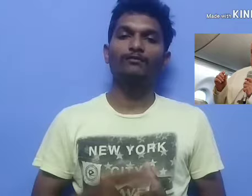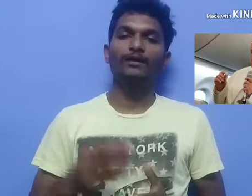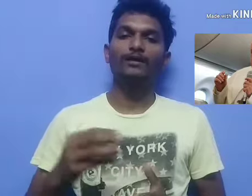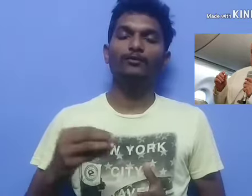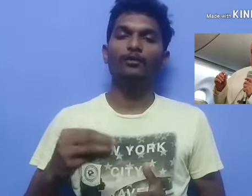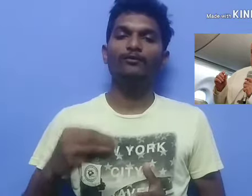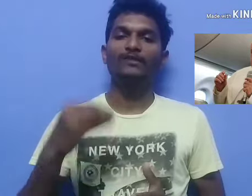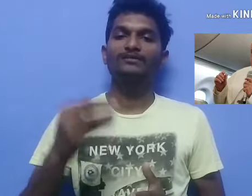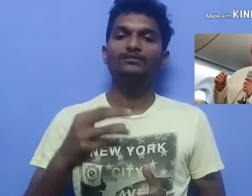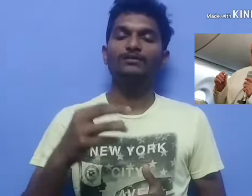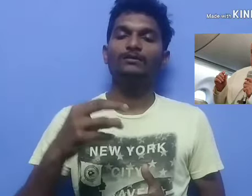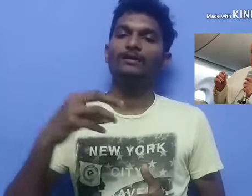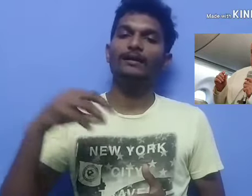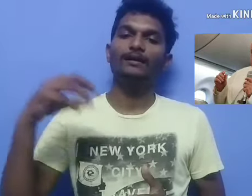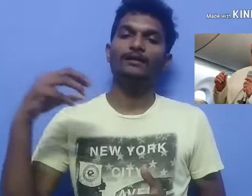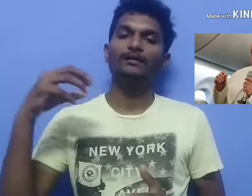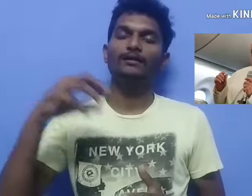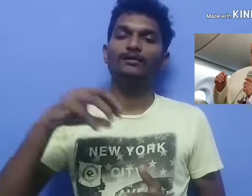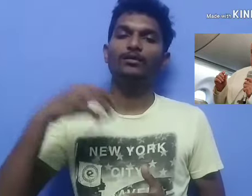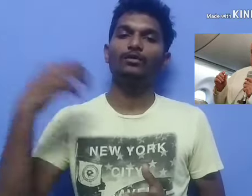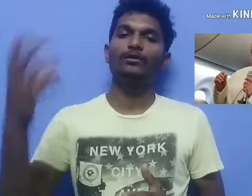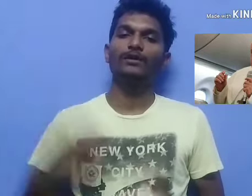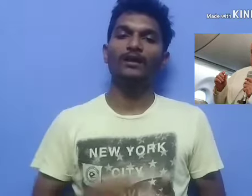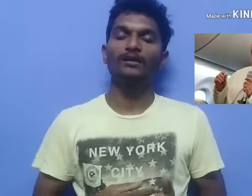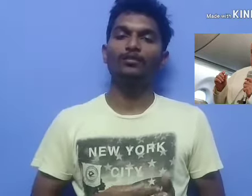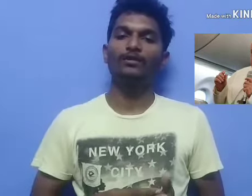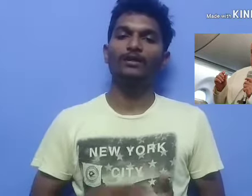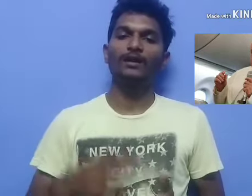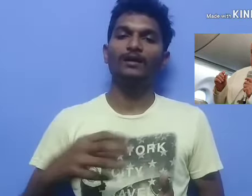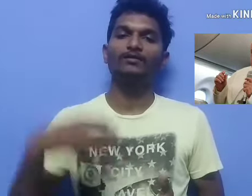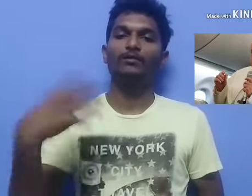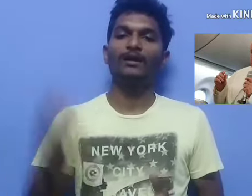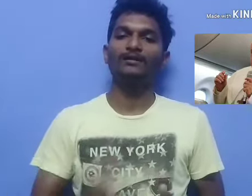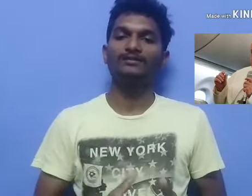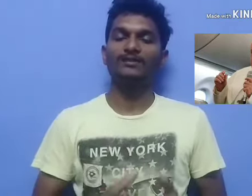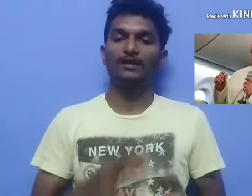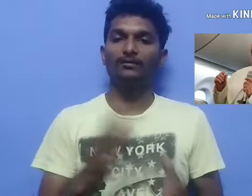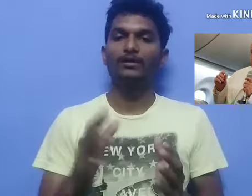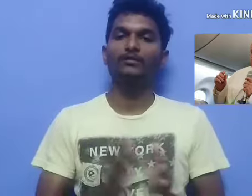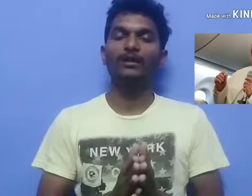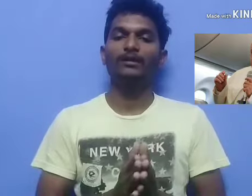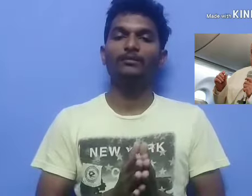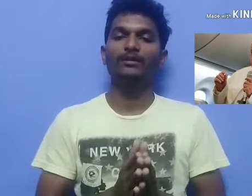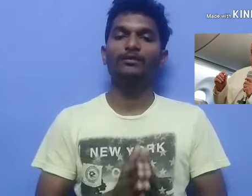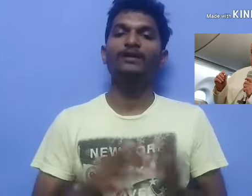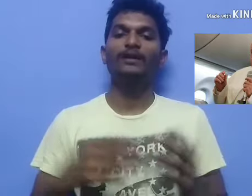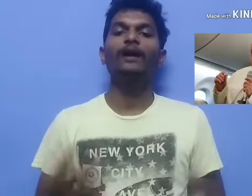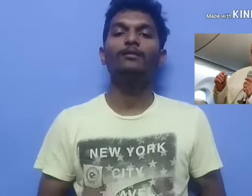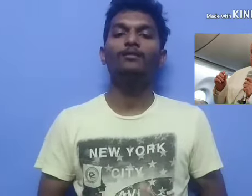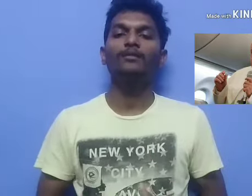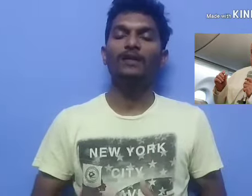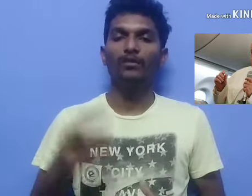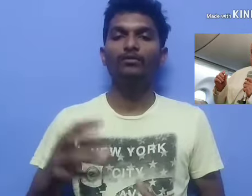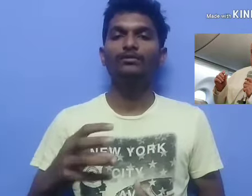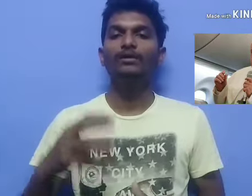கேள்விப்பட்டிருப்பீங்க, போப் பிரான்சிஸ் வந்து வந்து நிறைய இடத்துக்கு ஏதோ ஒரு கண்ட்ரிக்கு போயிருந்தாரு, அங்க வந்து மக்களை செஞ்சாரு அப்படிங்கிற மாதிரி நிறைய பார்த்திருப்பீங்க. யார் அப்படின்னு பாத்தீங்கன்னா,